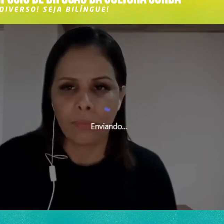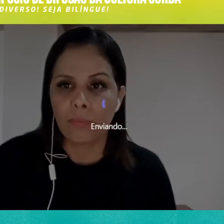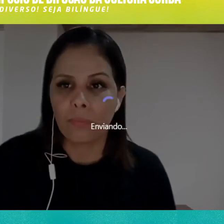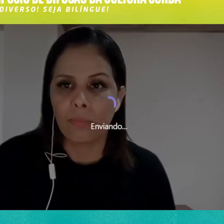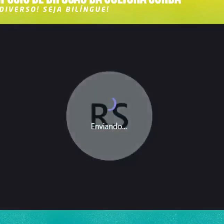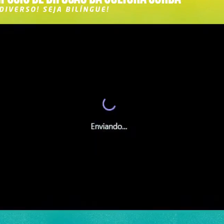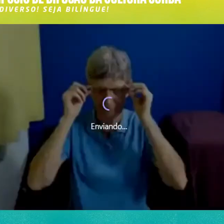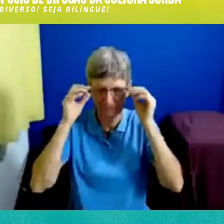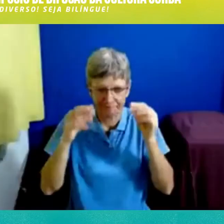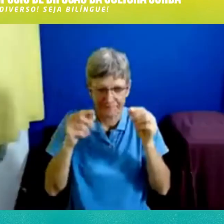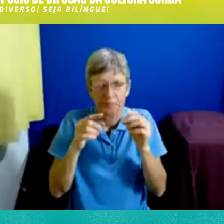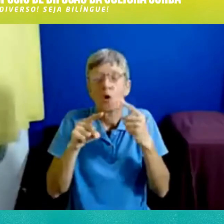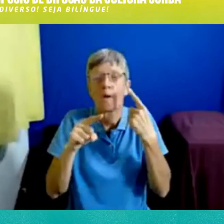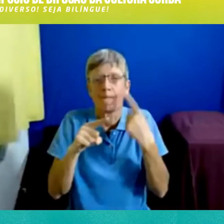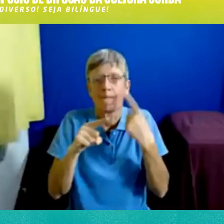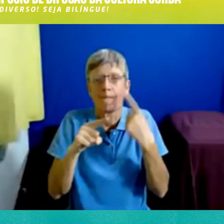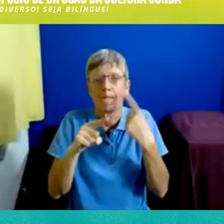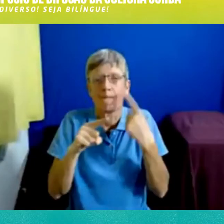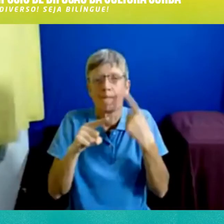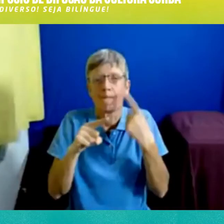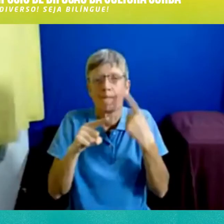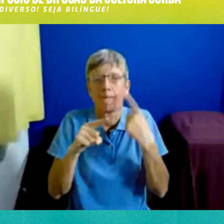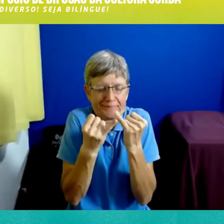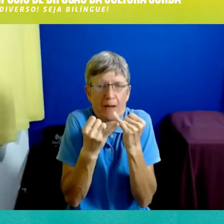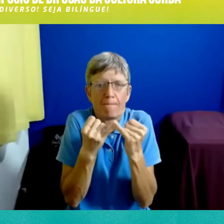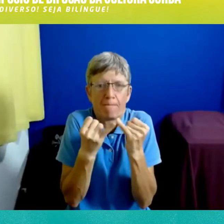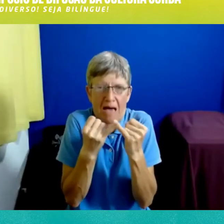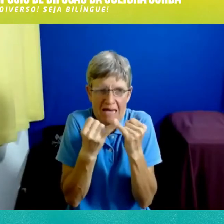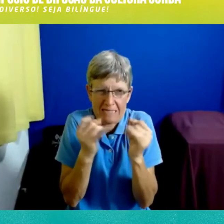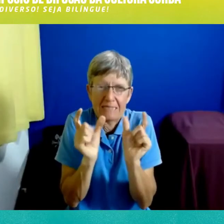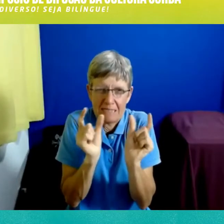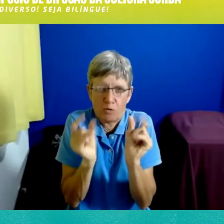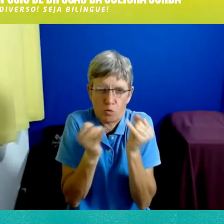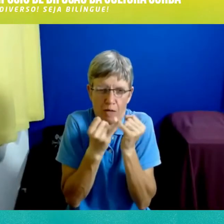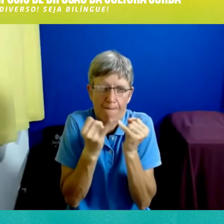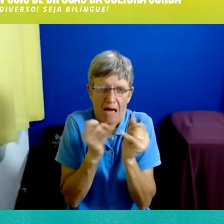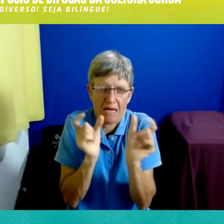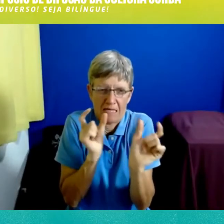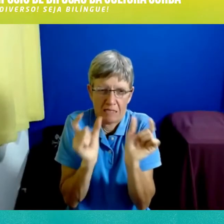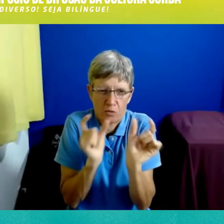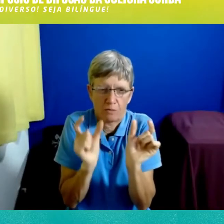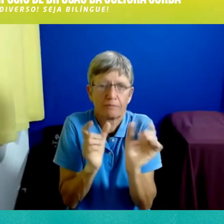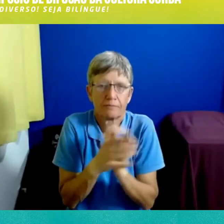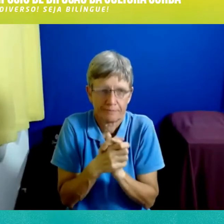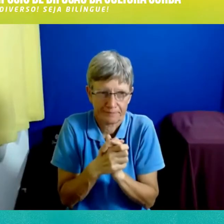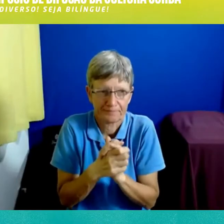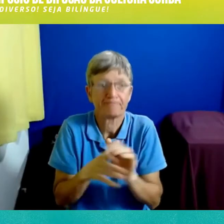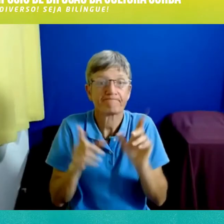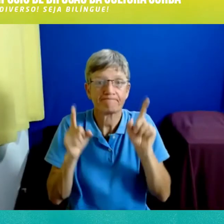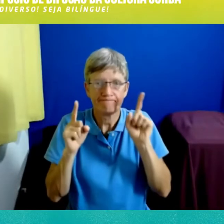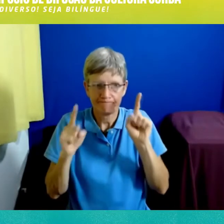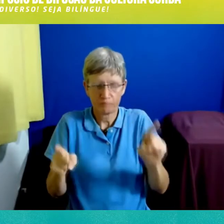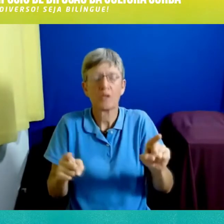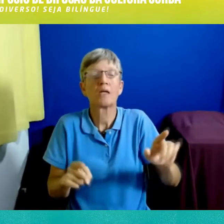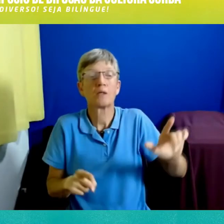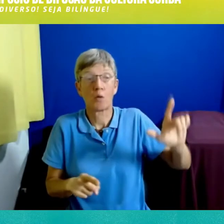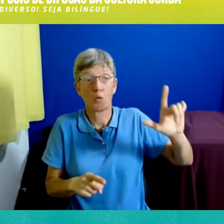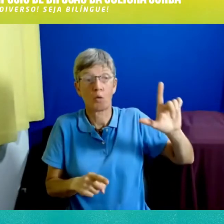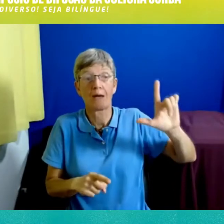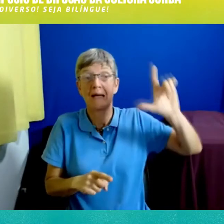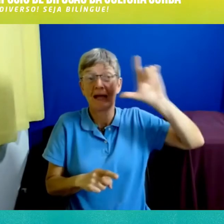É uma pergunta realmente difícil. Por quê? Porque é bem parecida as duas coisas.